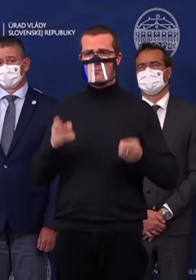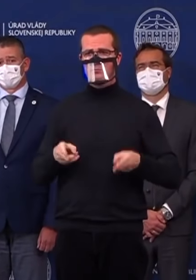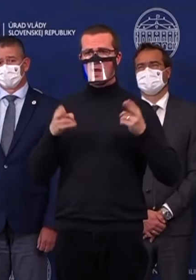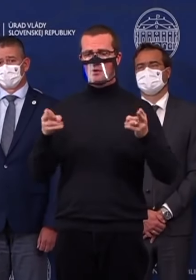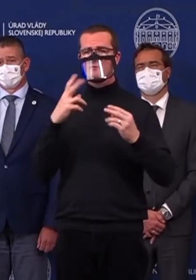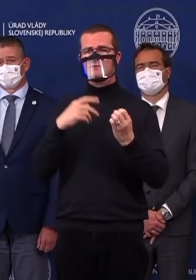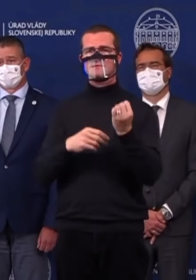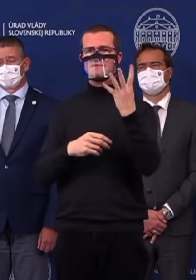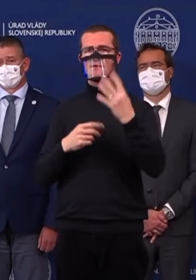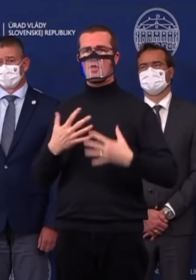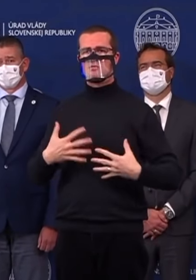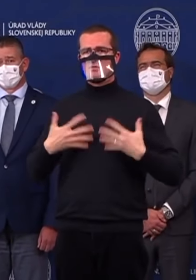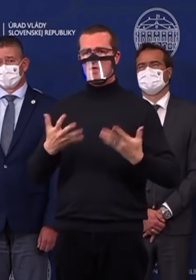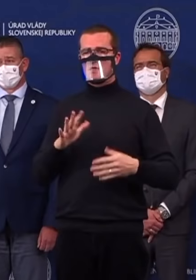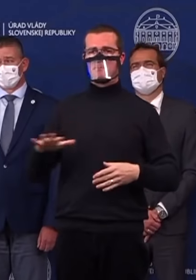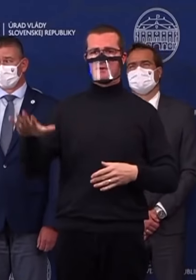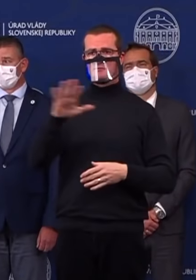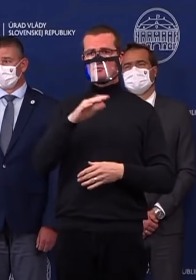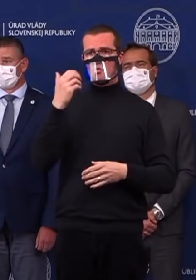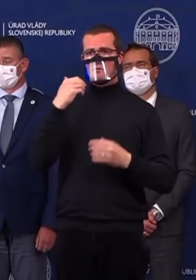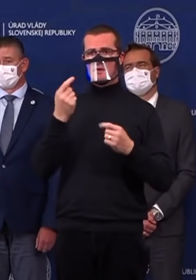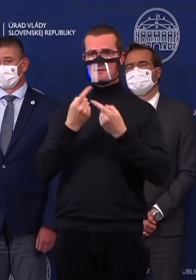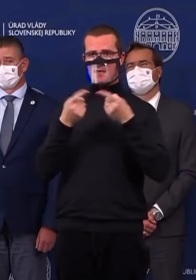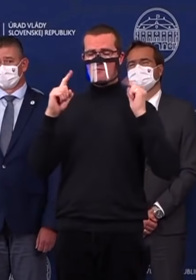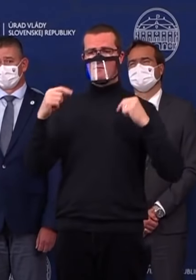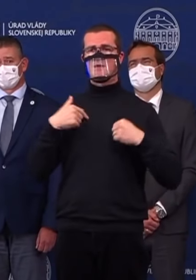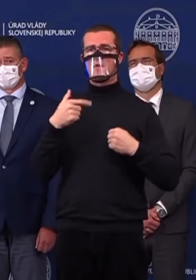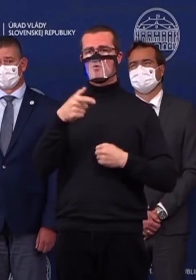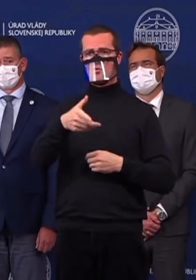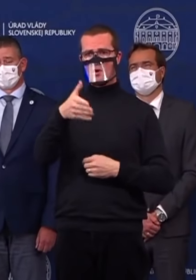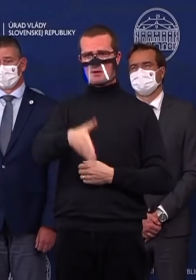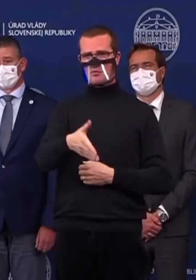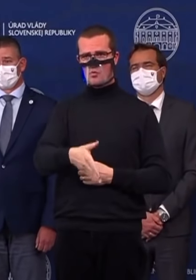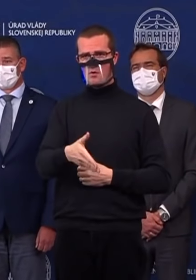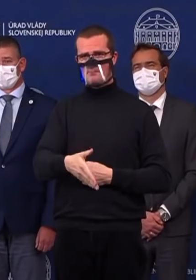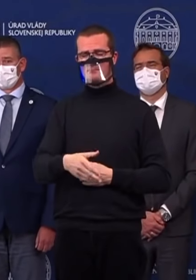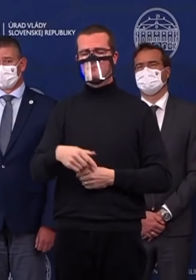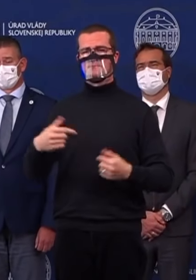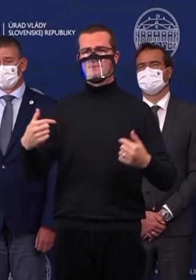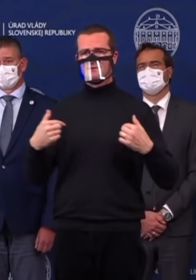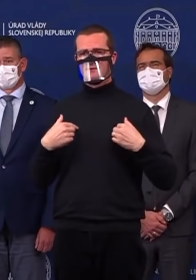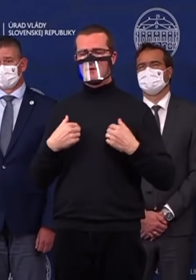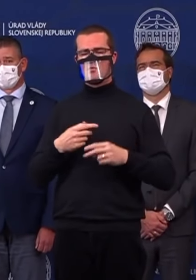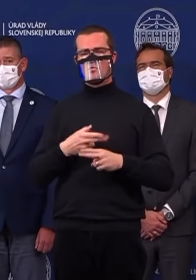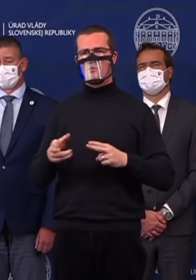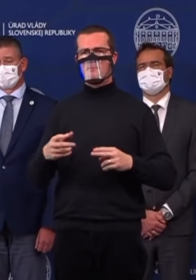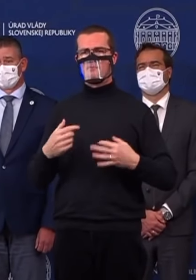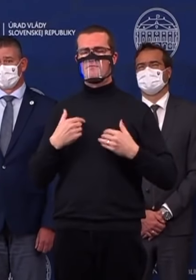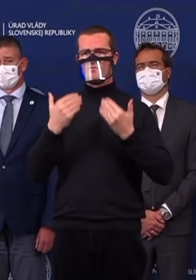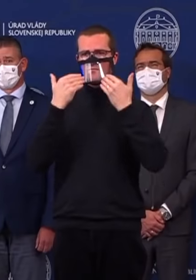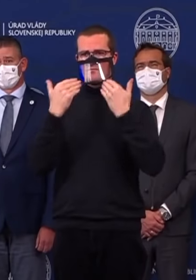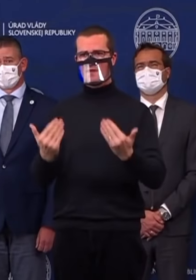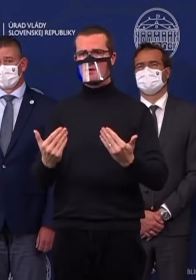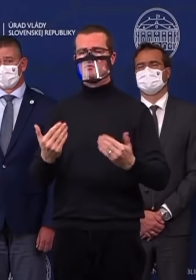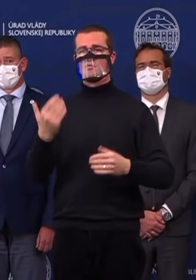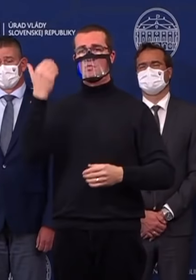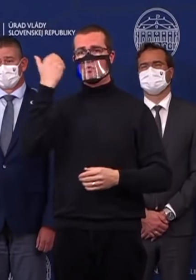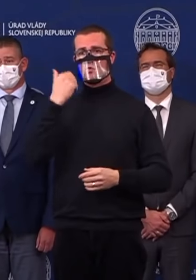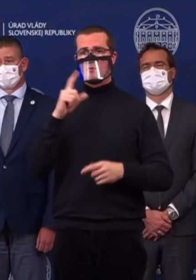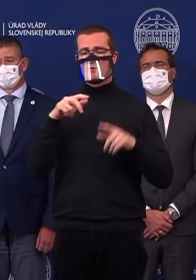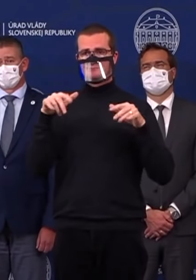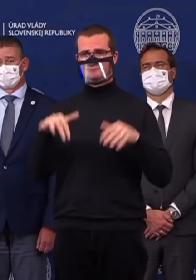svetelko nádeje pre všetkých ľudí na Slovensku. Ja im tomuto gratulujem a som nesmierne vďačný či ľuďom, ktorí